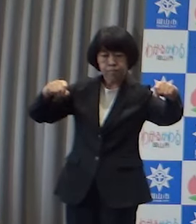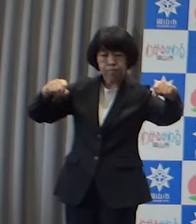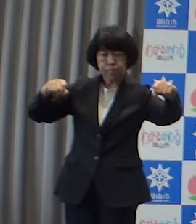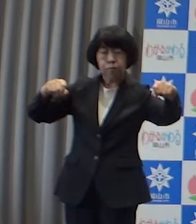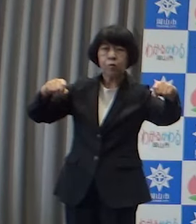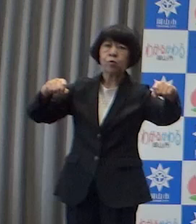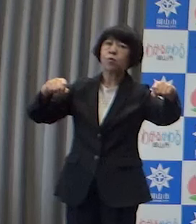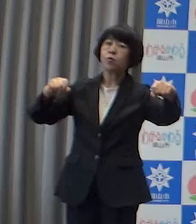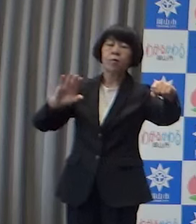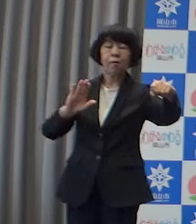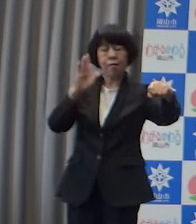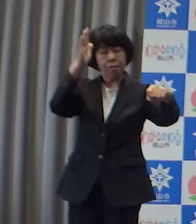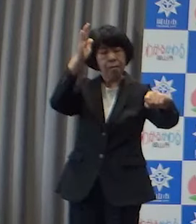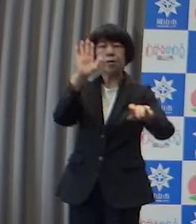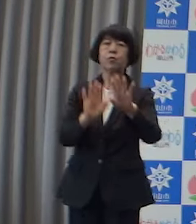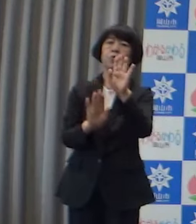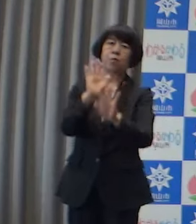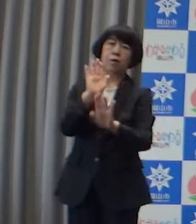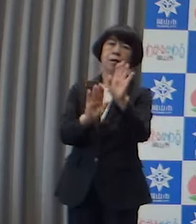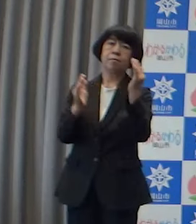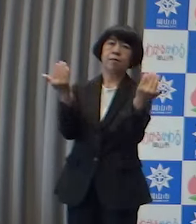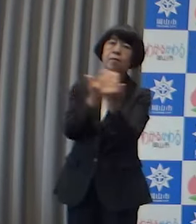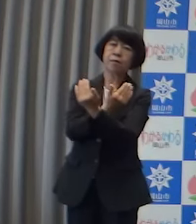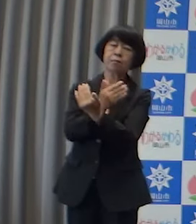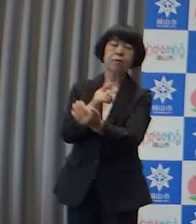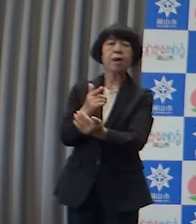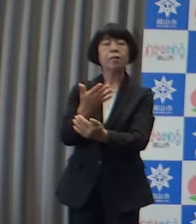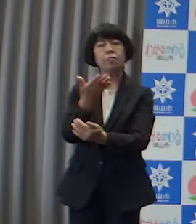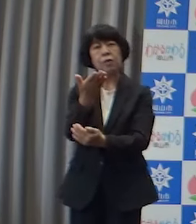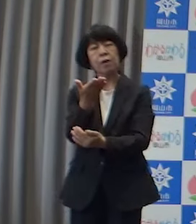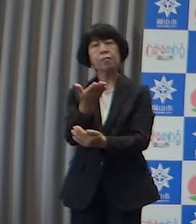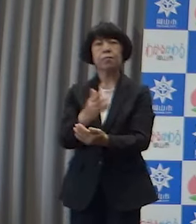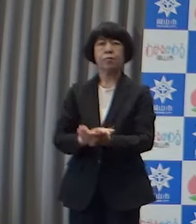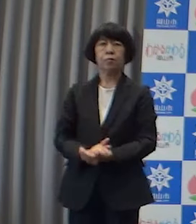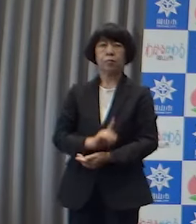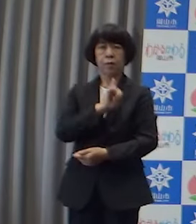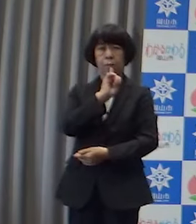ですかと申し上げたところであります。